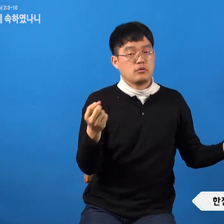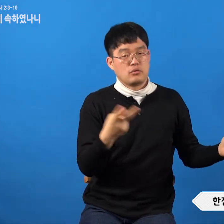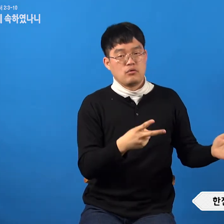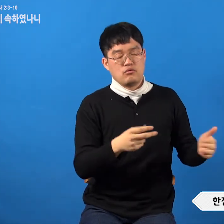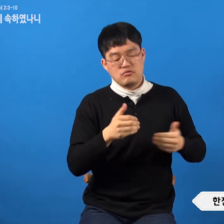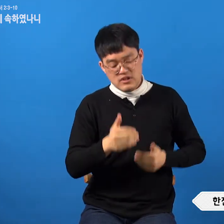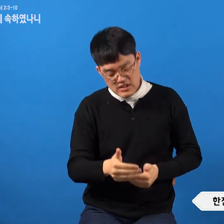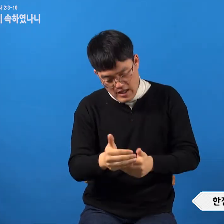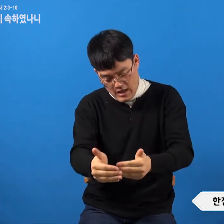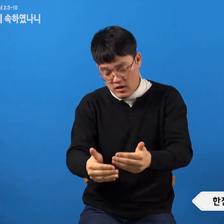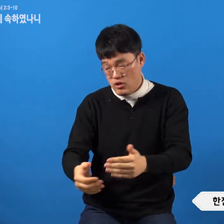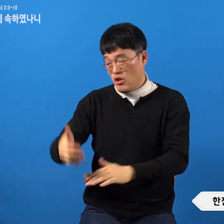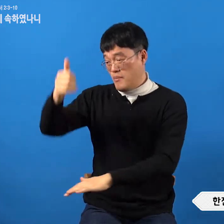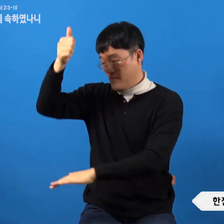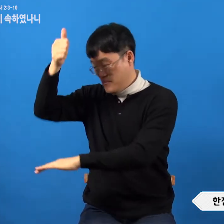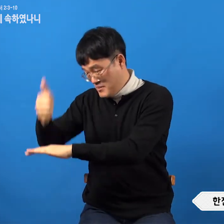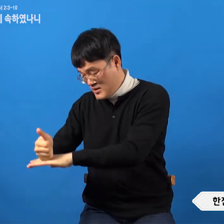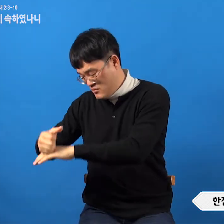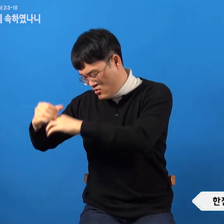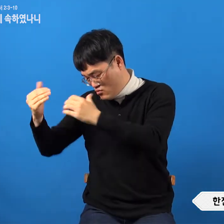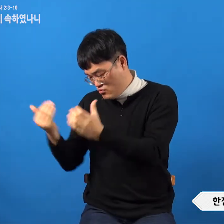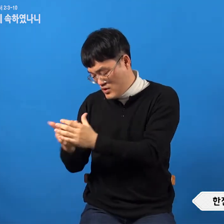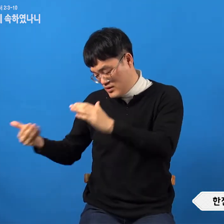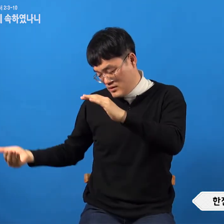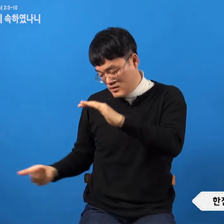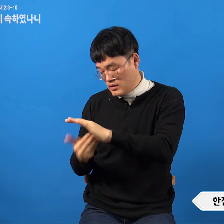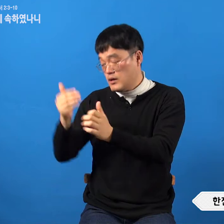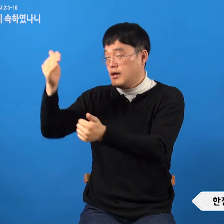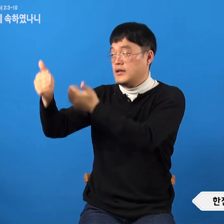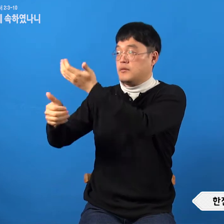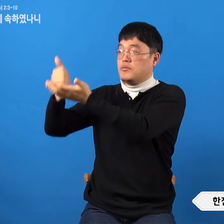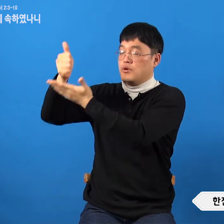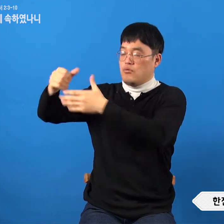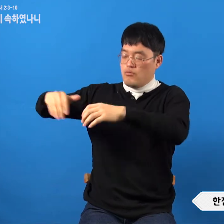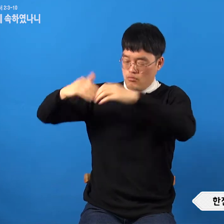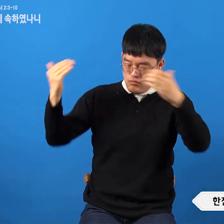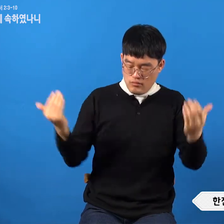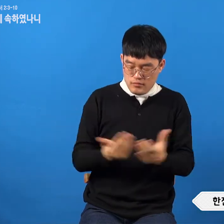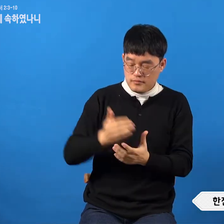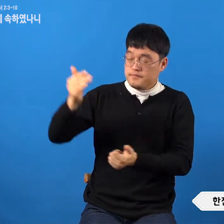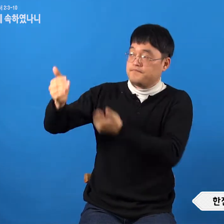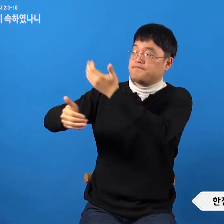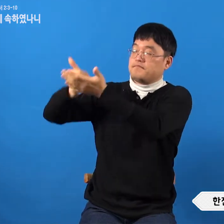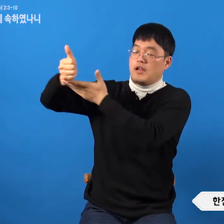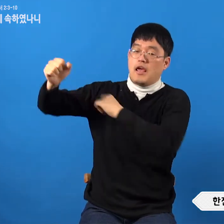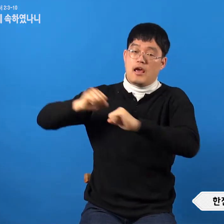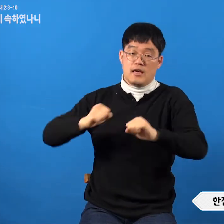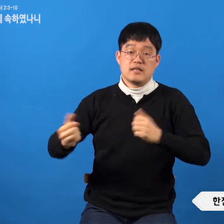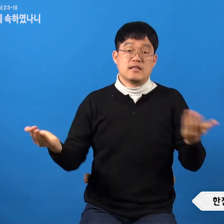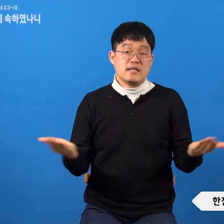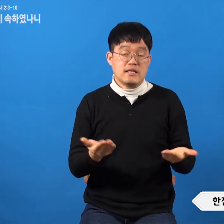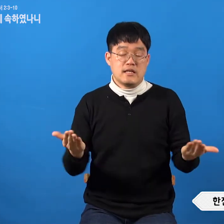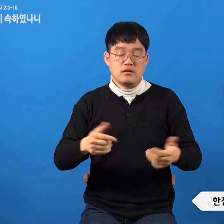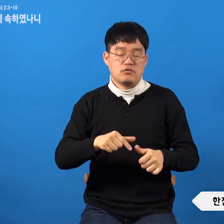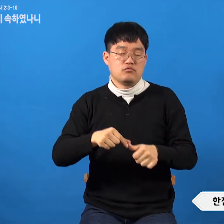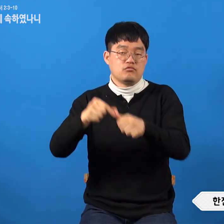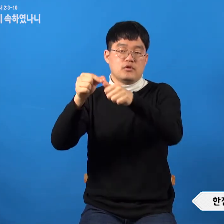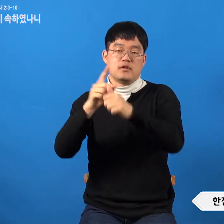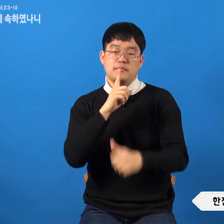하나님이시고 마지막까지 완성하시는 분도 하나님이시고 전적으로 하나님이 하시는 일이라는